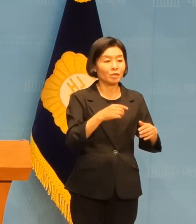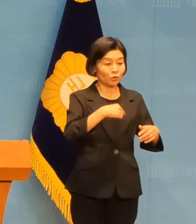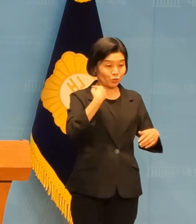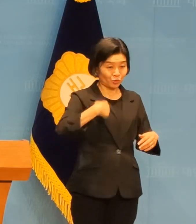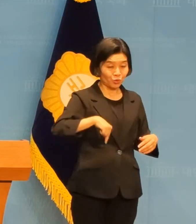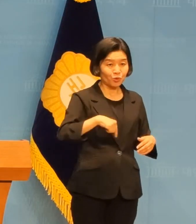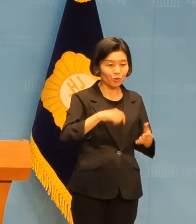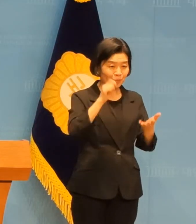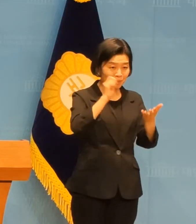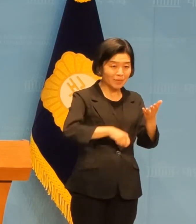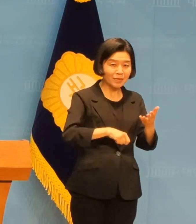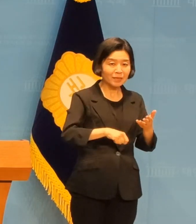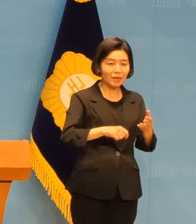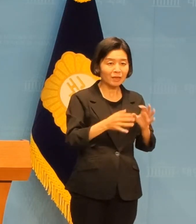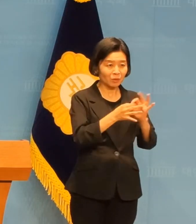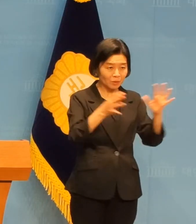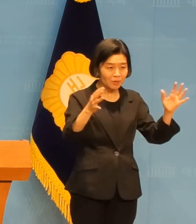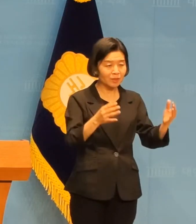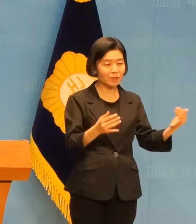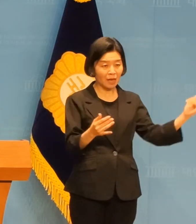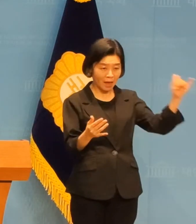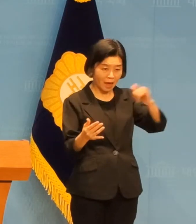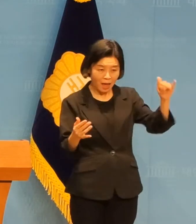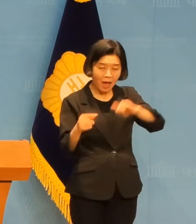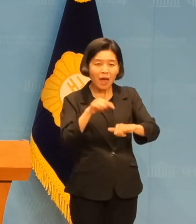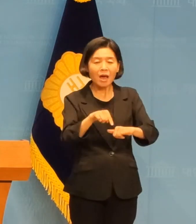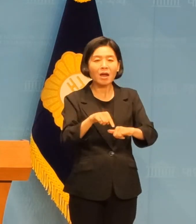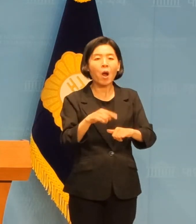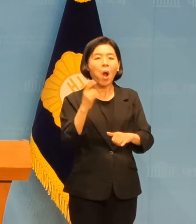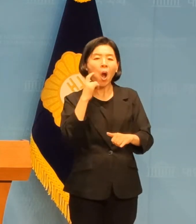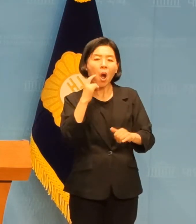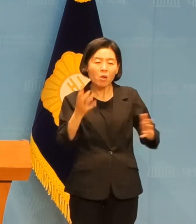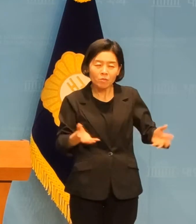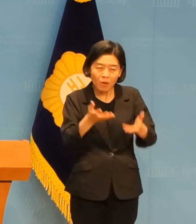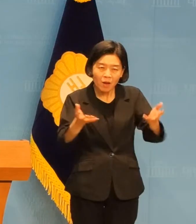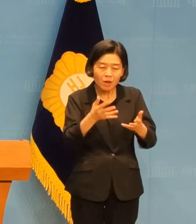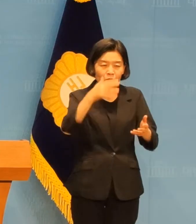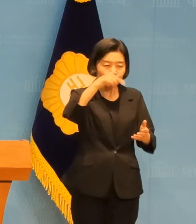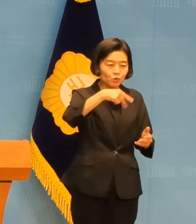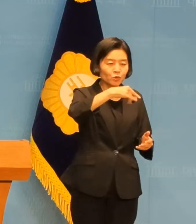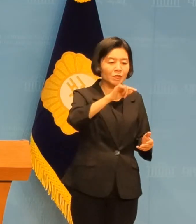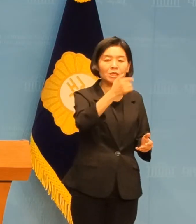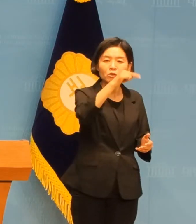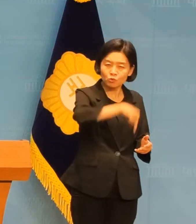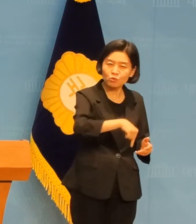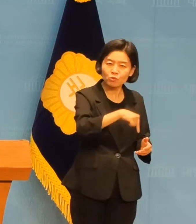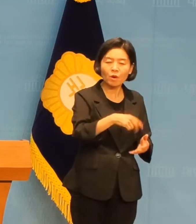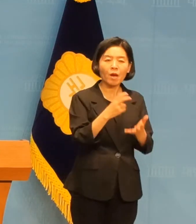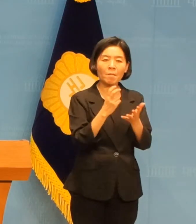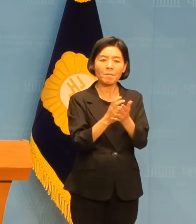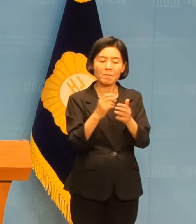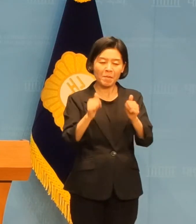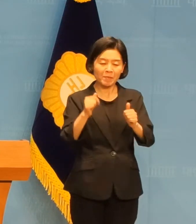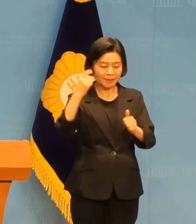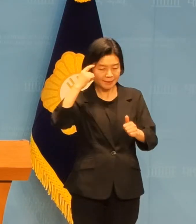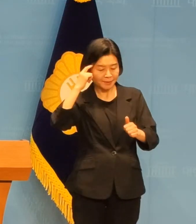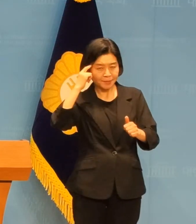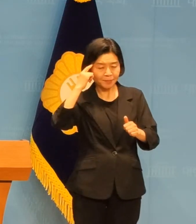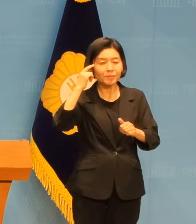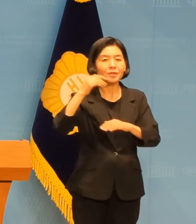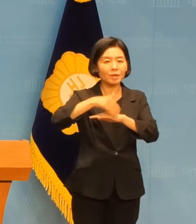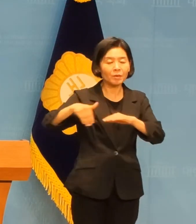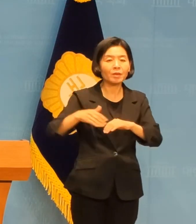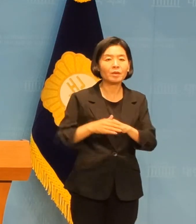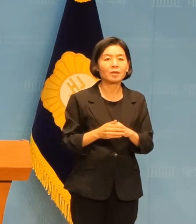대해 법적 대응을 검토하겠습니다. 국민의힘 주진우 의원이 페이스북에 민주당 백승아